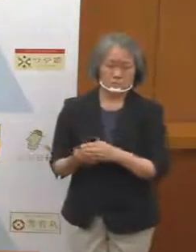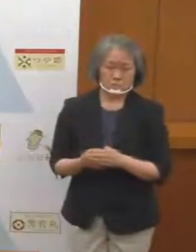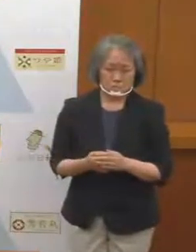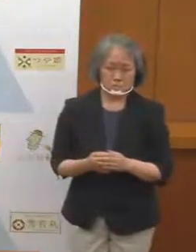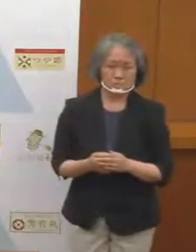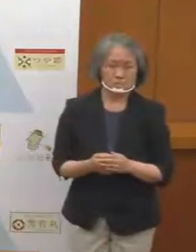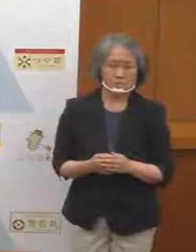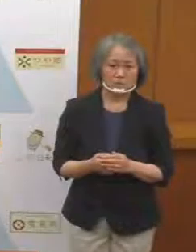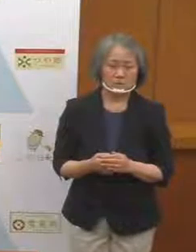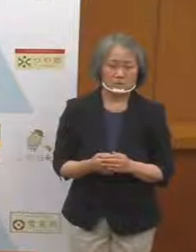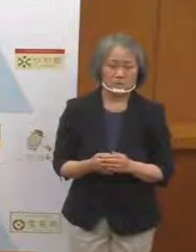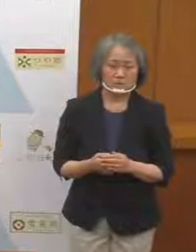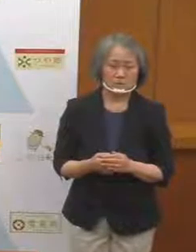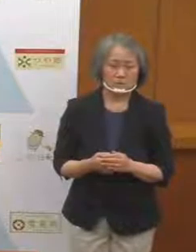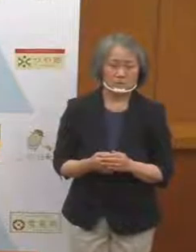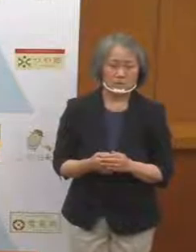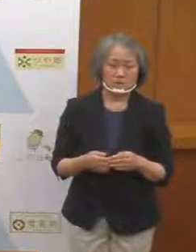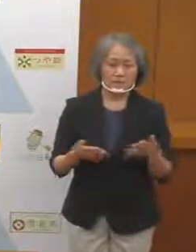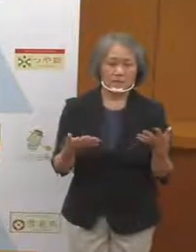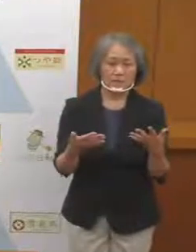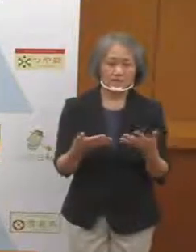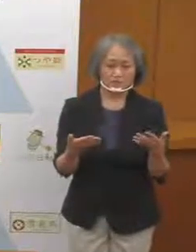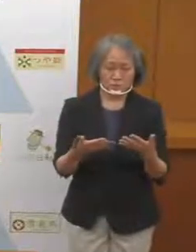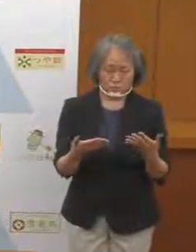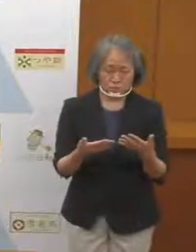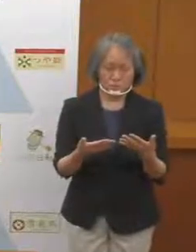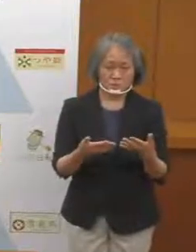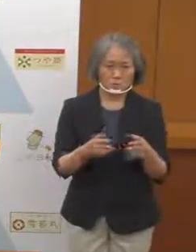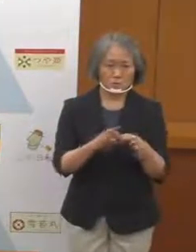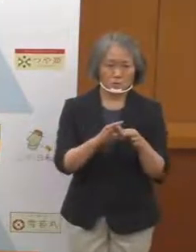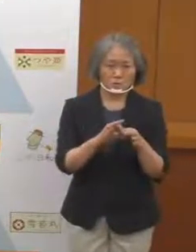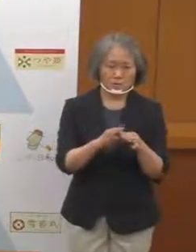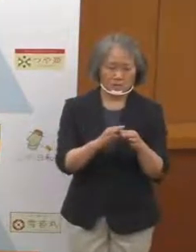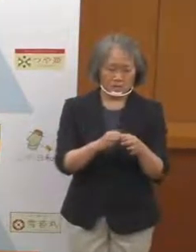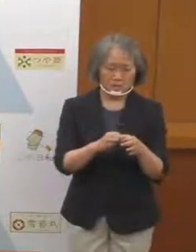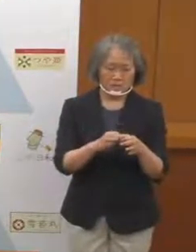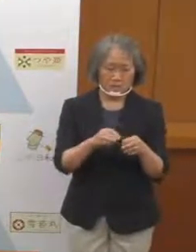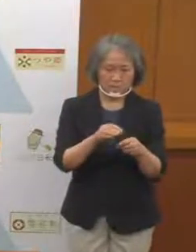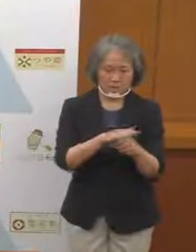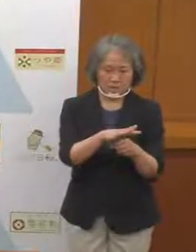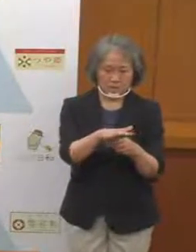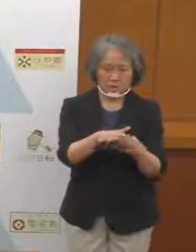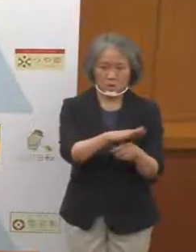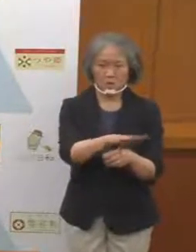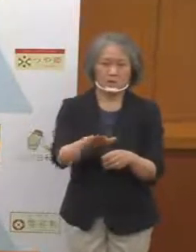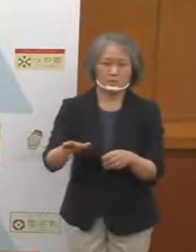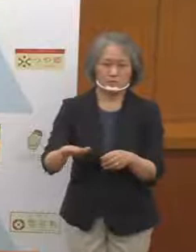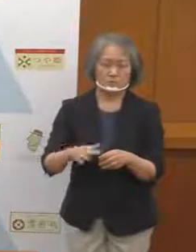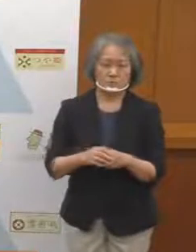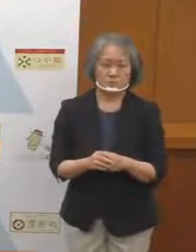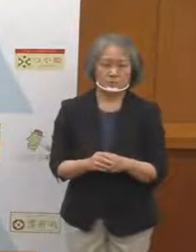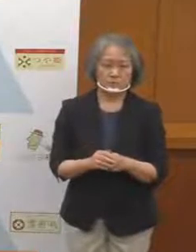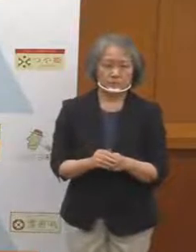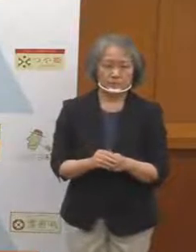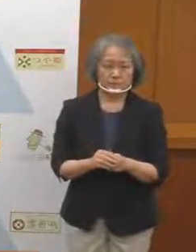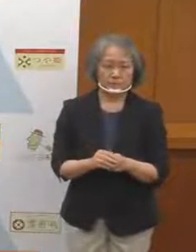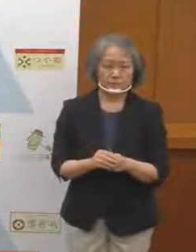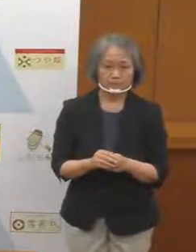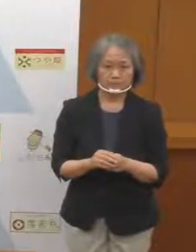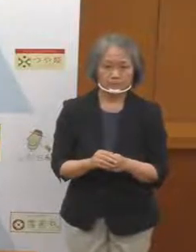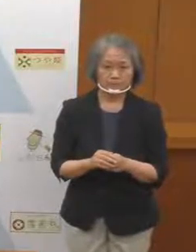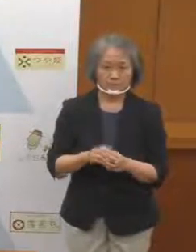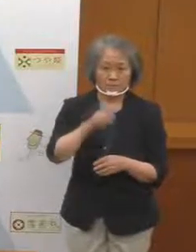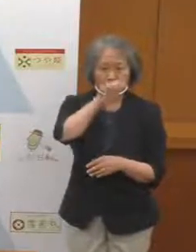多くの教会のたくさんの方々に響くものでありますます蔵王の観光で